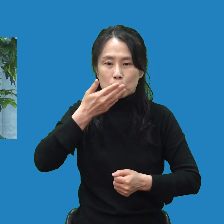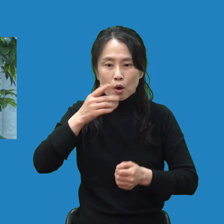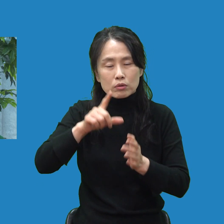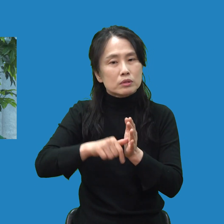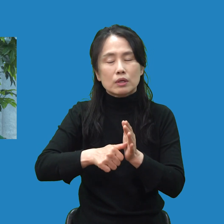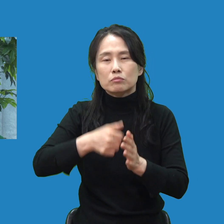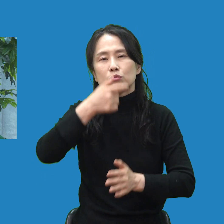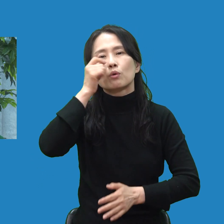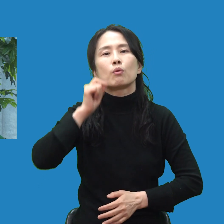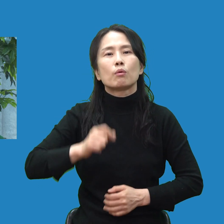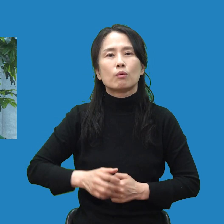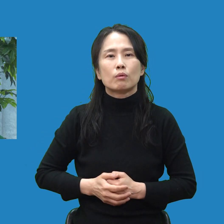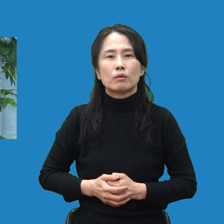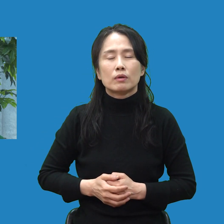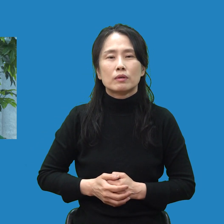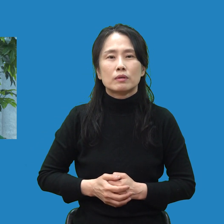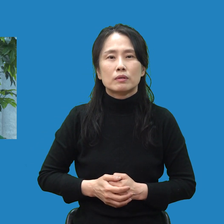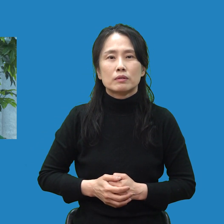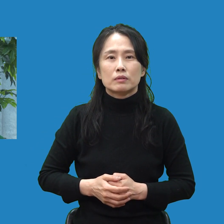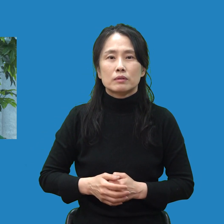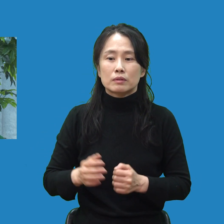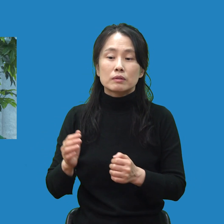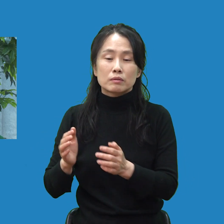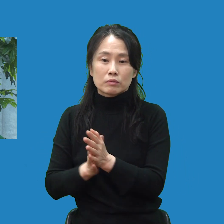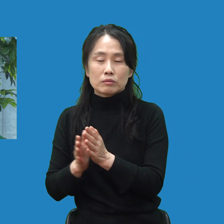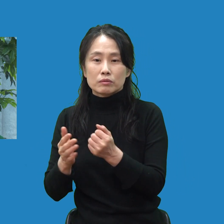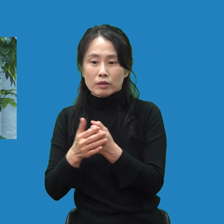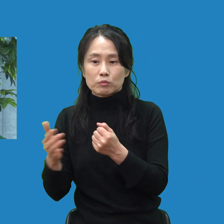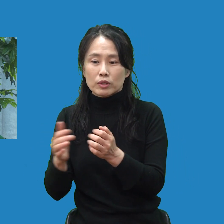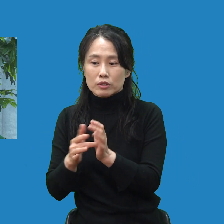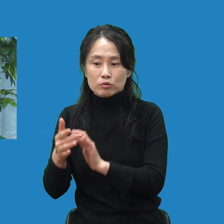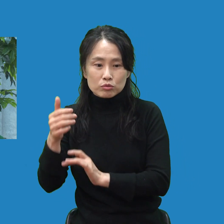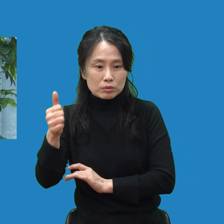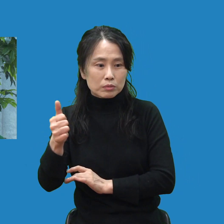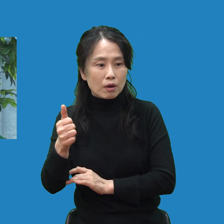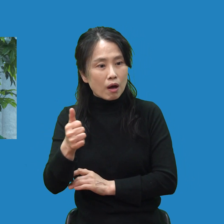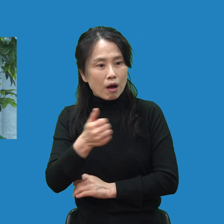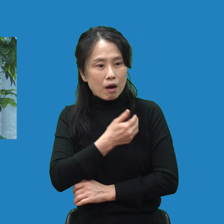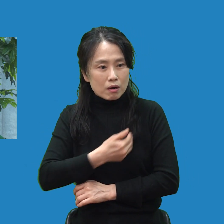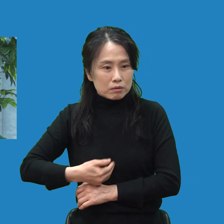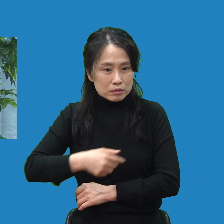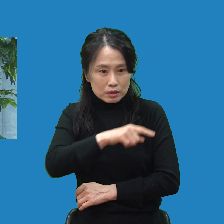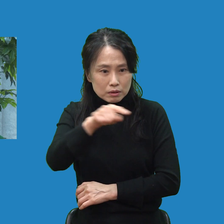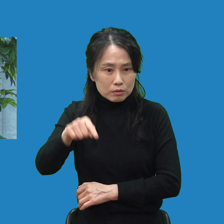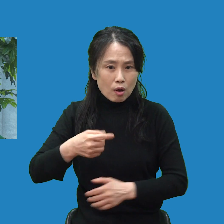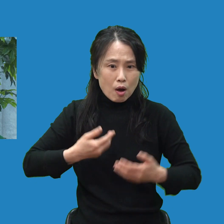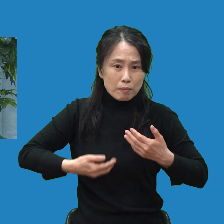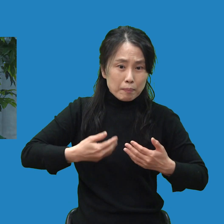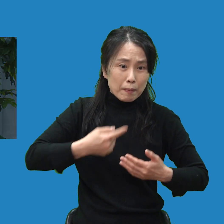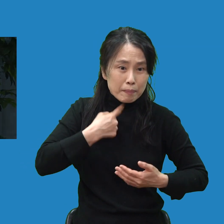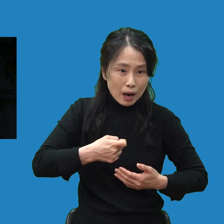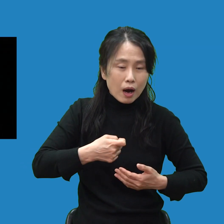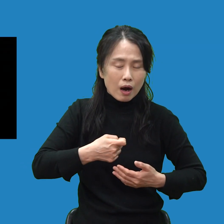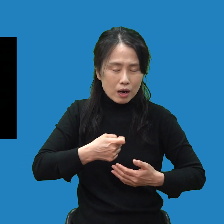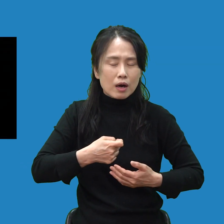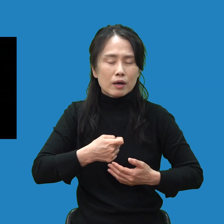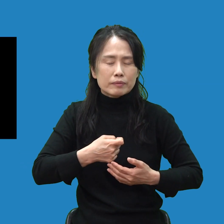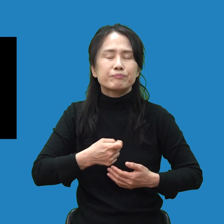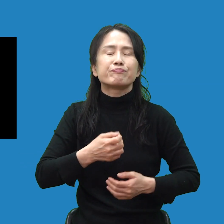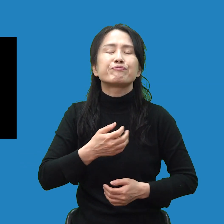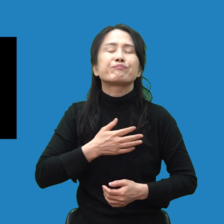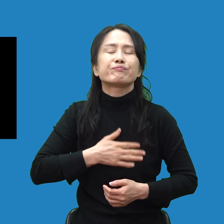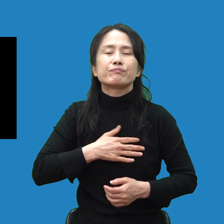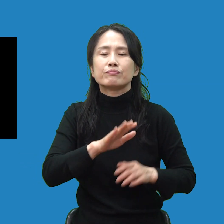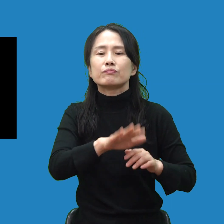그래서 예수님께서 그 분주하고 음식도 못 먹는 제자들 위로하시듯이 너희는